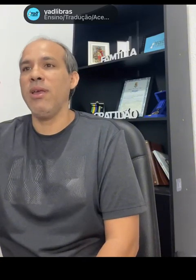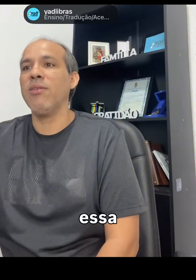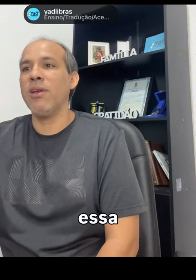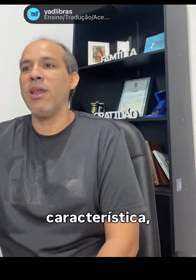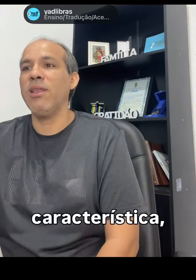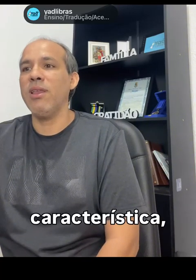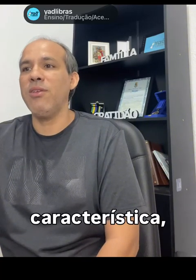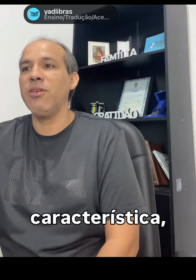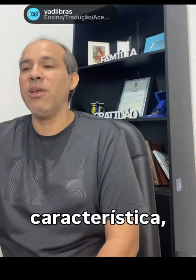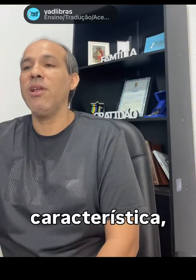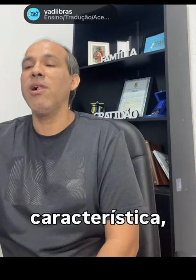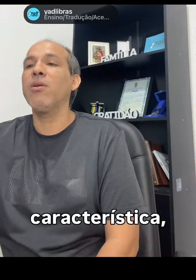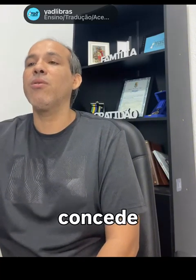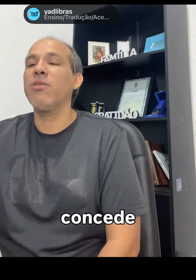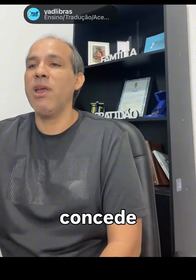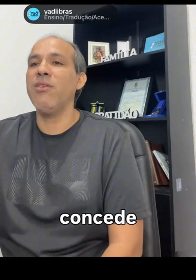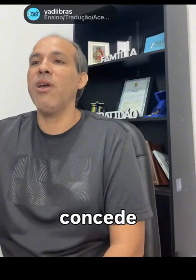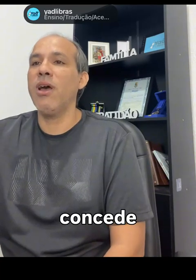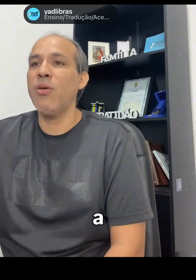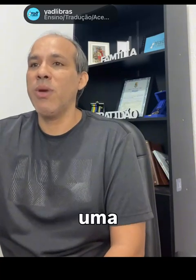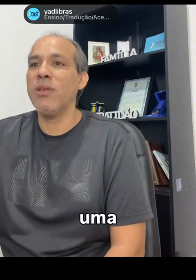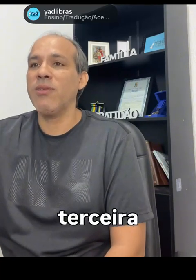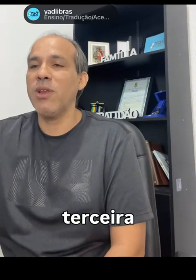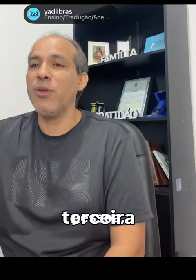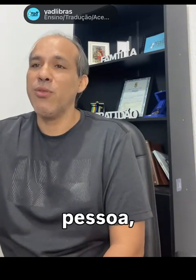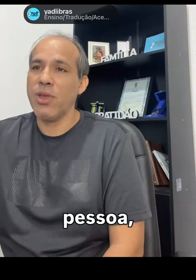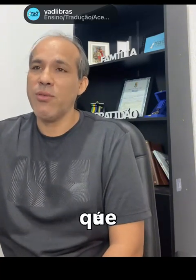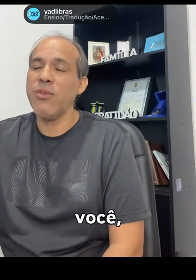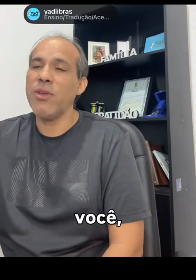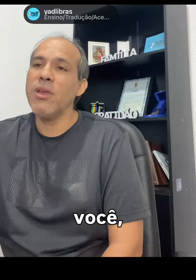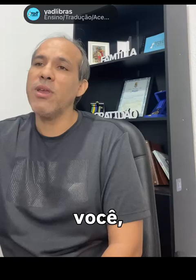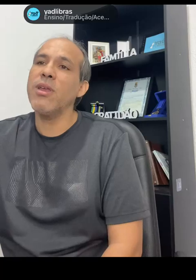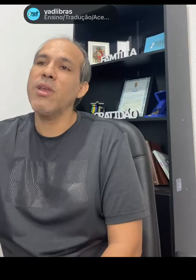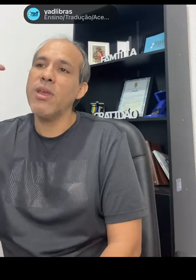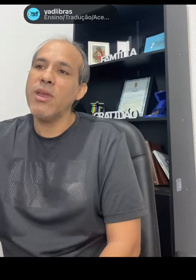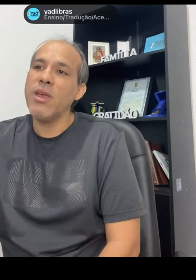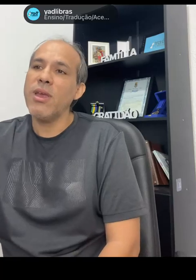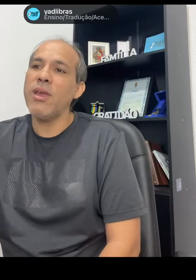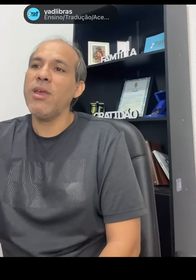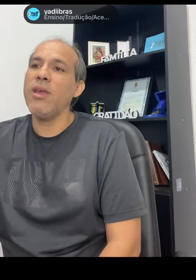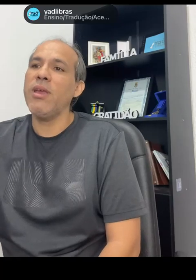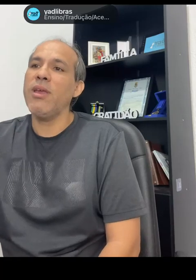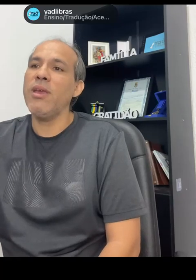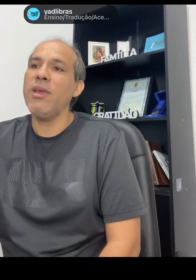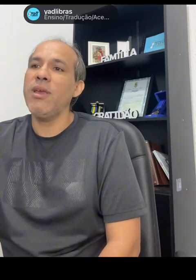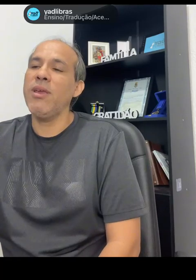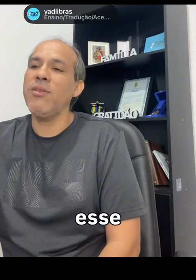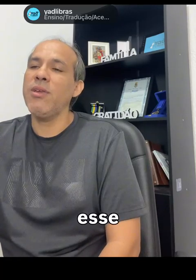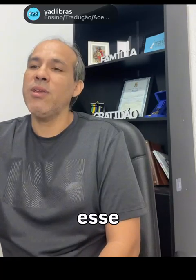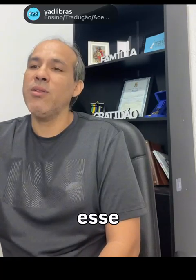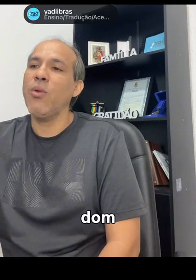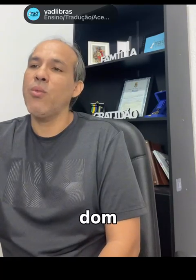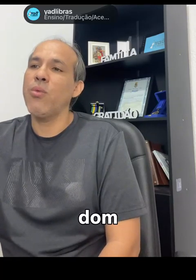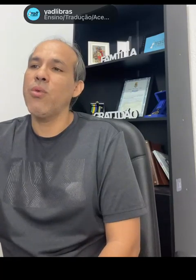Essa característica concede a uma terceira pessoa, que é você, esse dom.